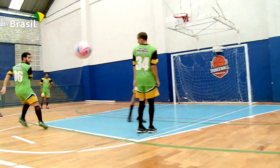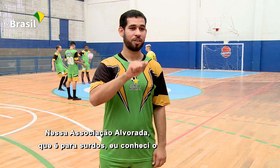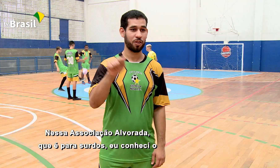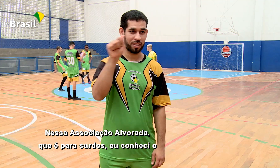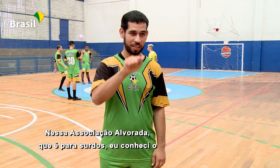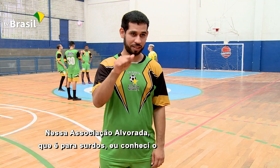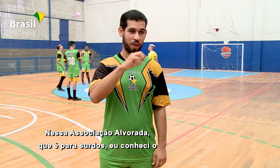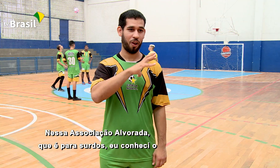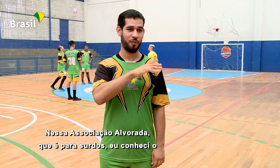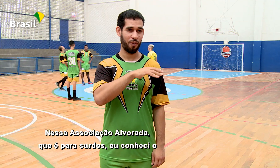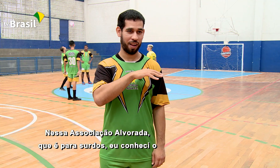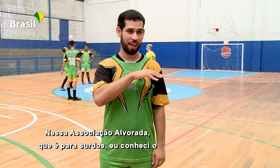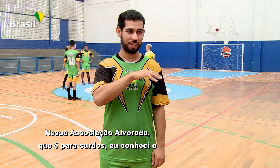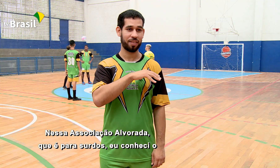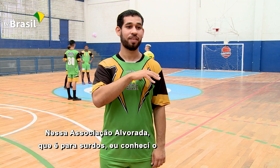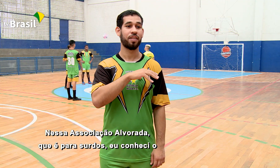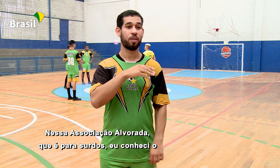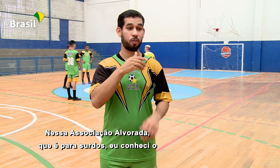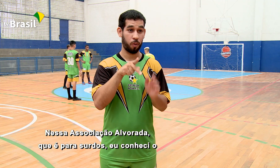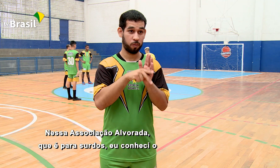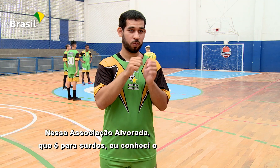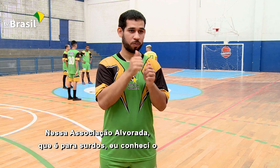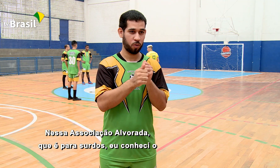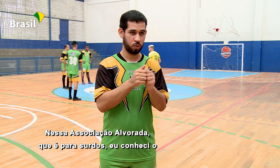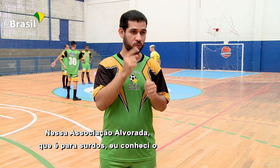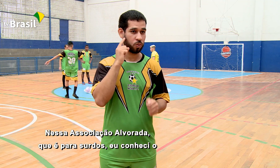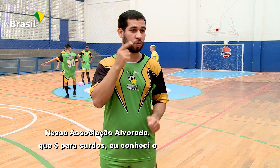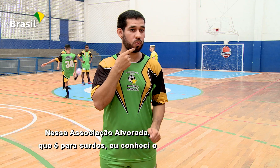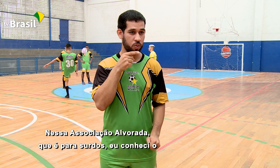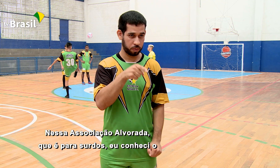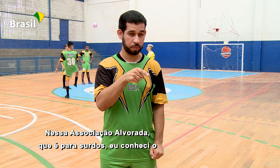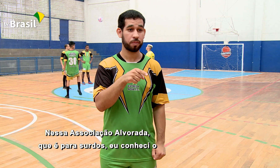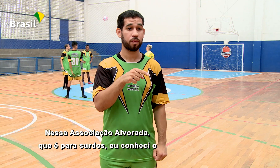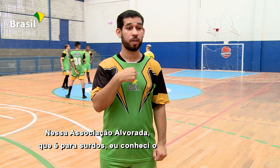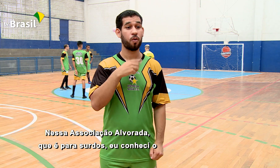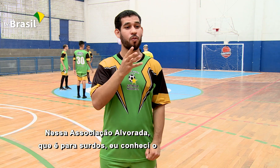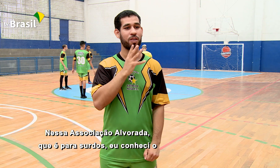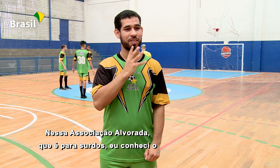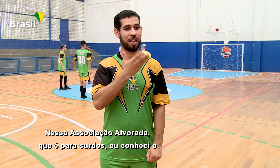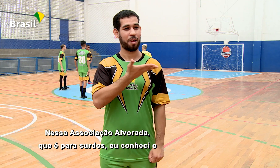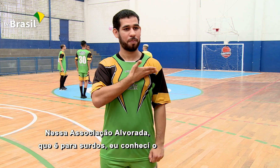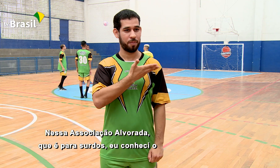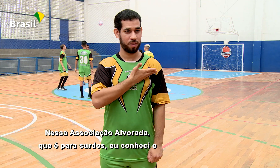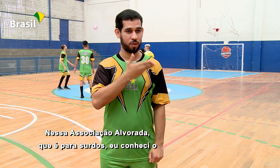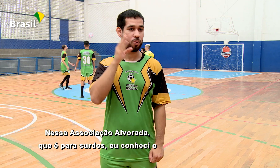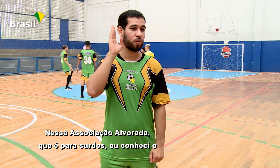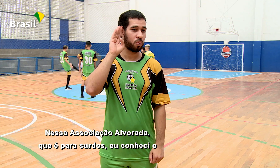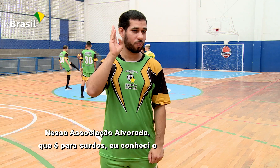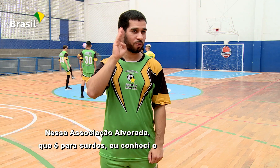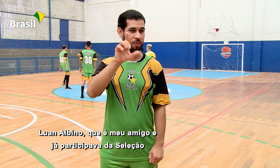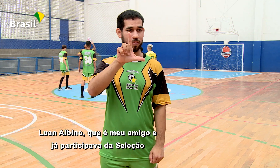Nessa associação Alvorada, que é para surdos, eu conheci o